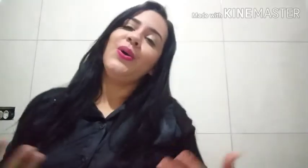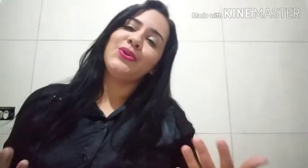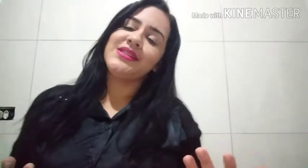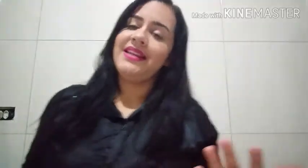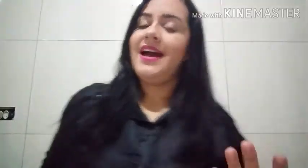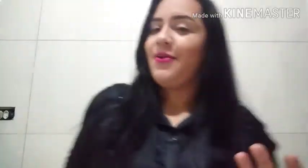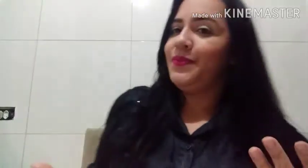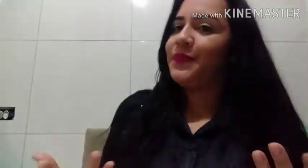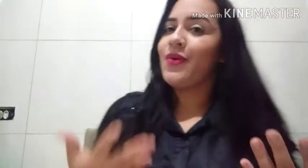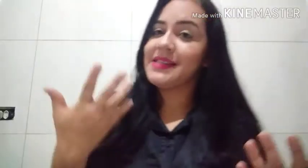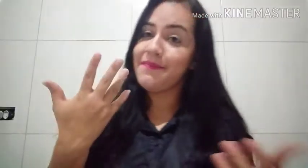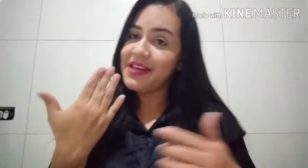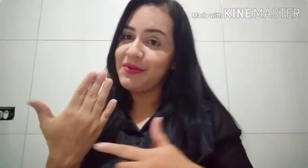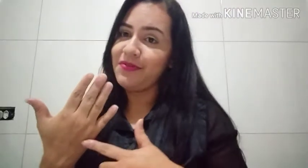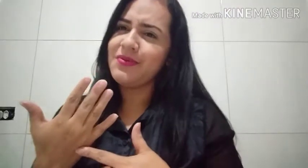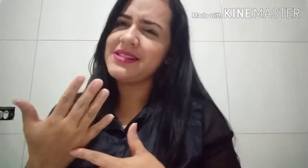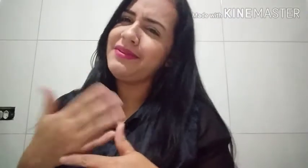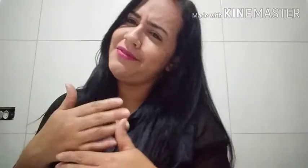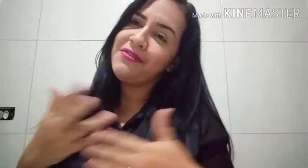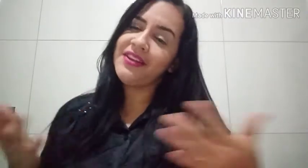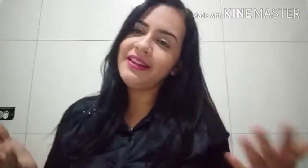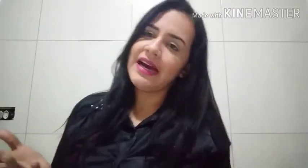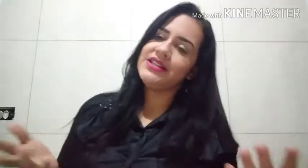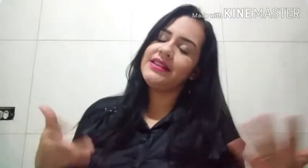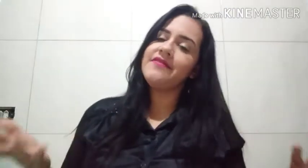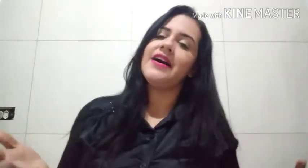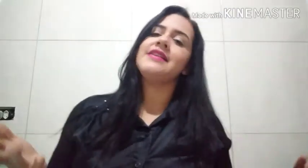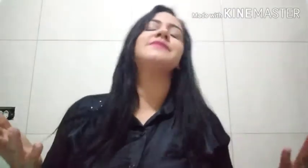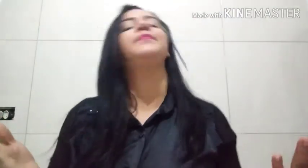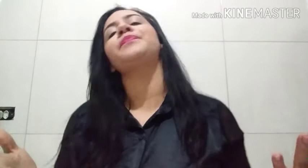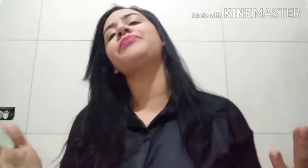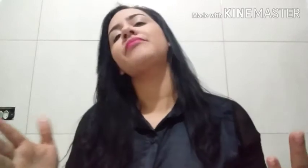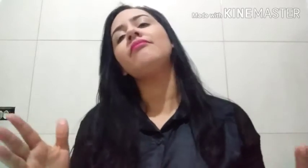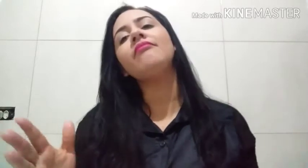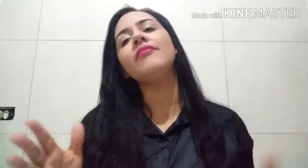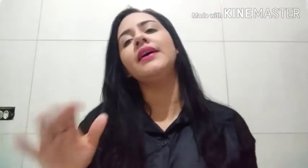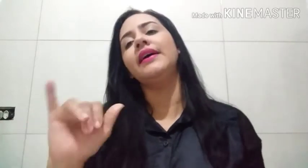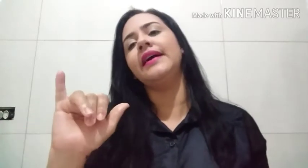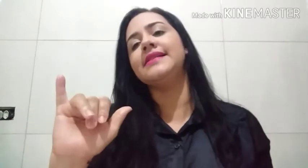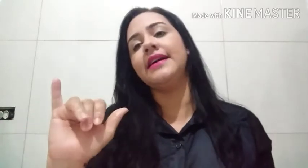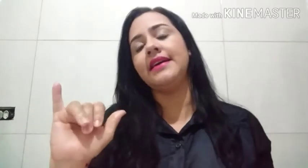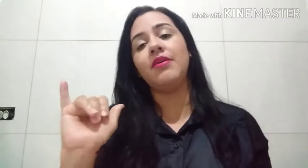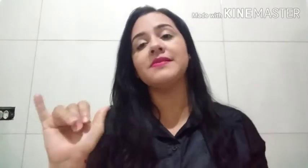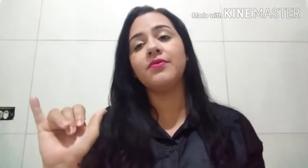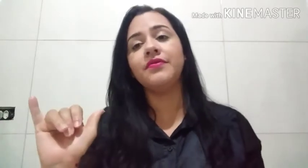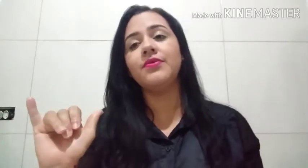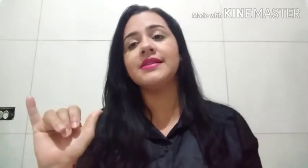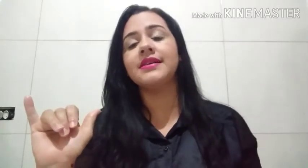Outro sinal com essa mesma configuração, que tem uma infinidade, né? Tem várias. É esse aqui, com a mesma configuração,